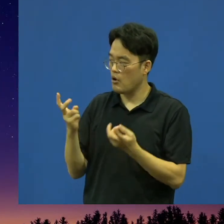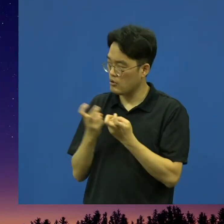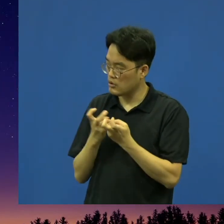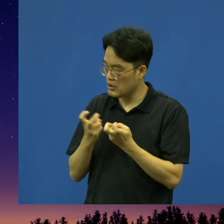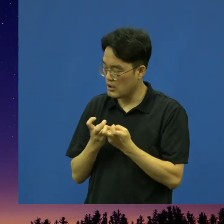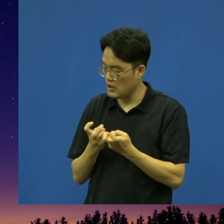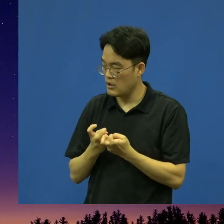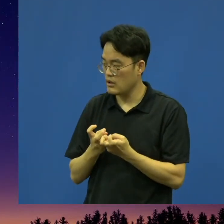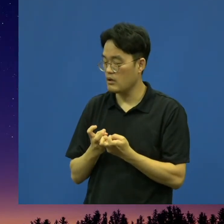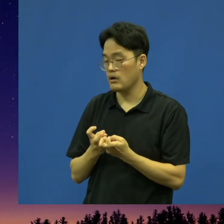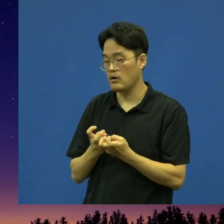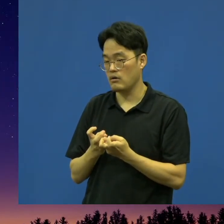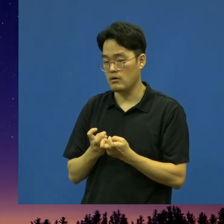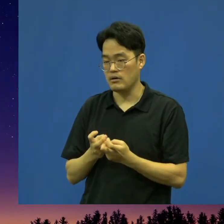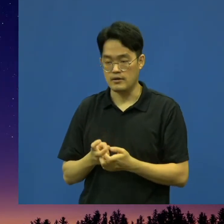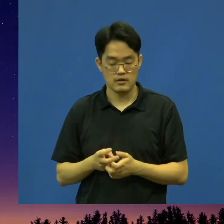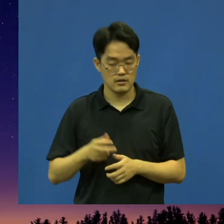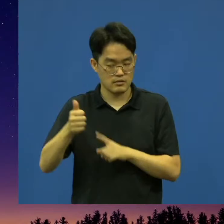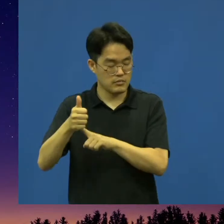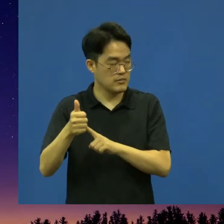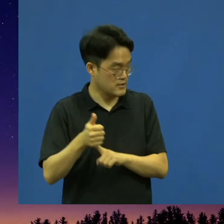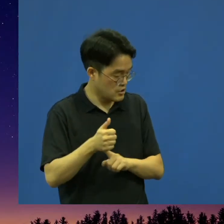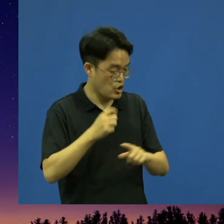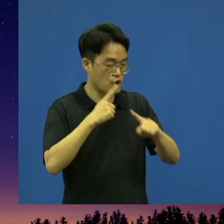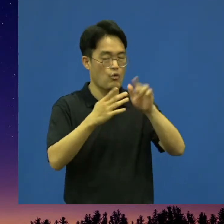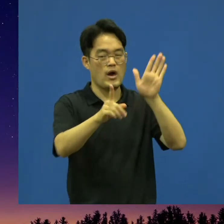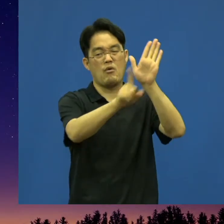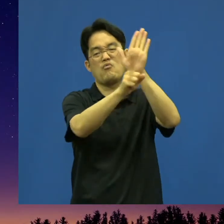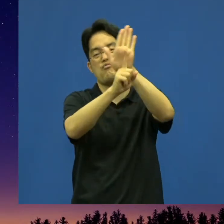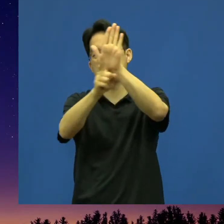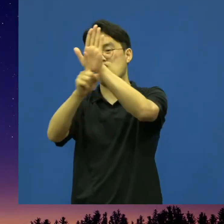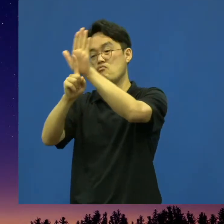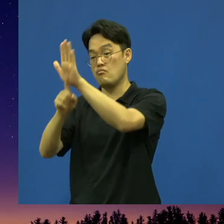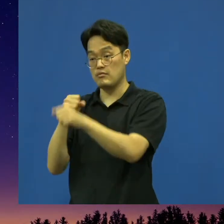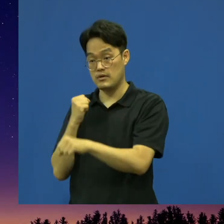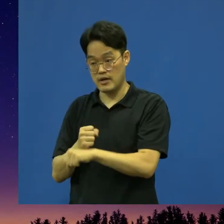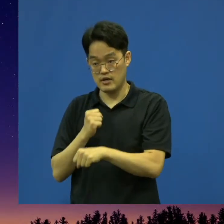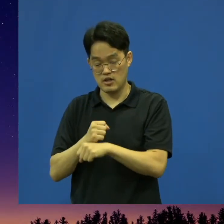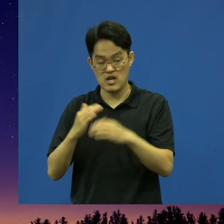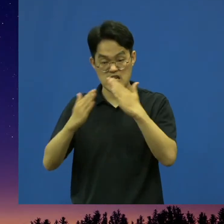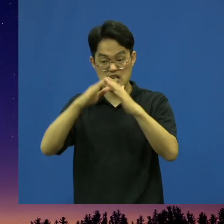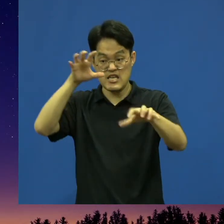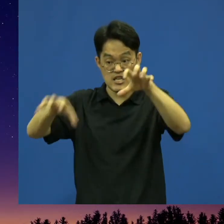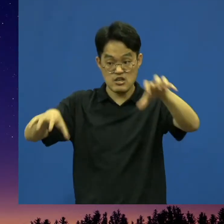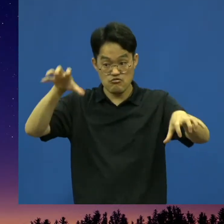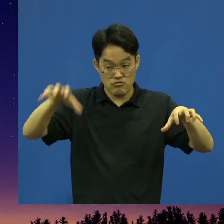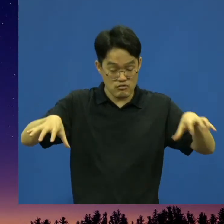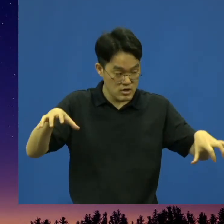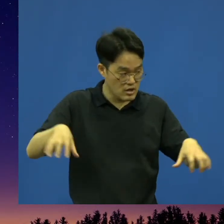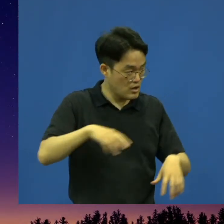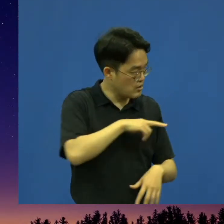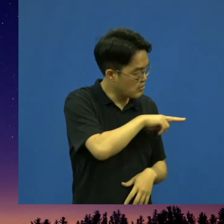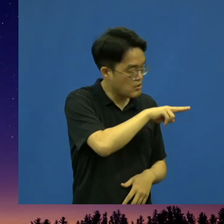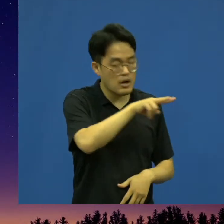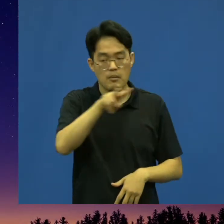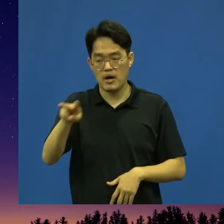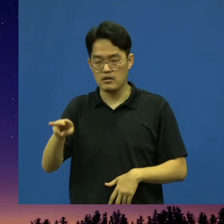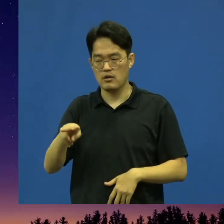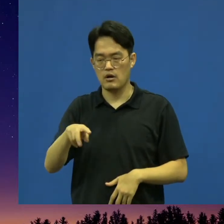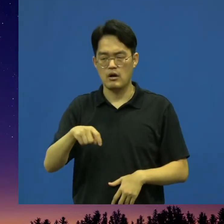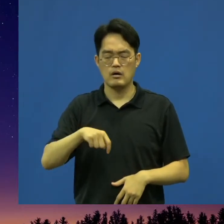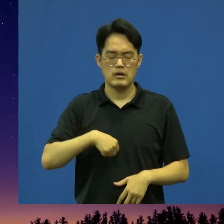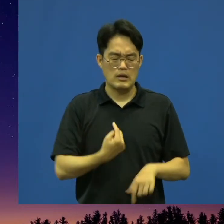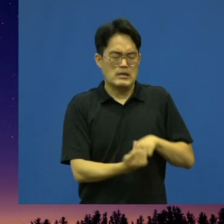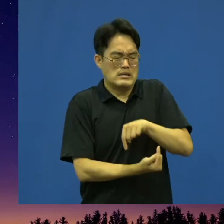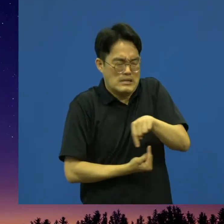했더니 이분이 교회 전체 광고에서 이웃들을 돌아봐서 자영업자들 중에 어려운